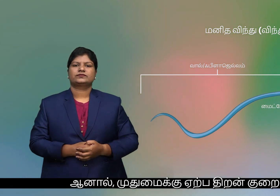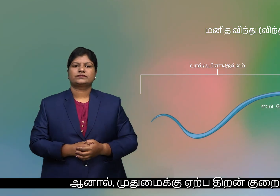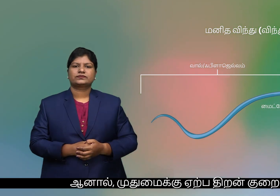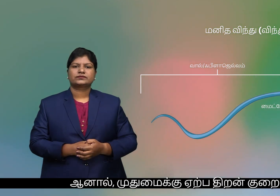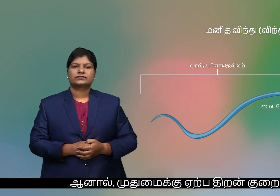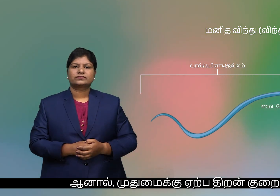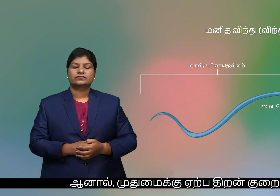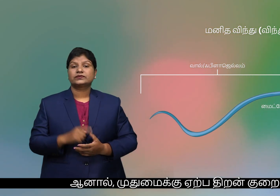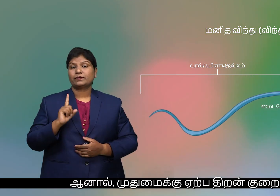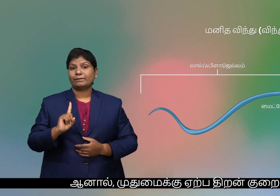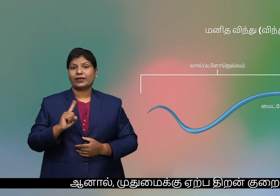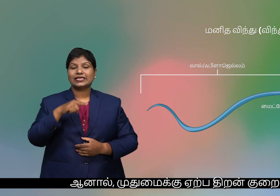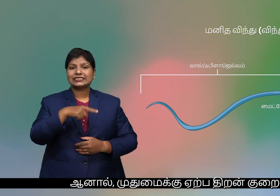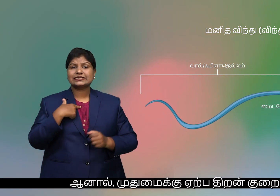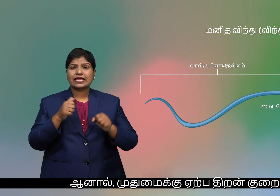குறையும்.